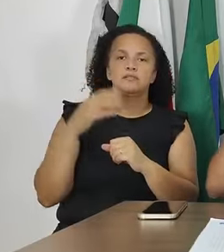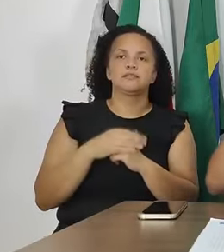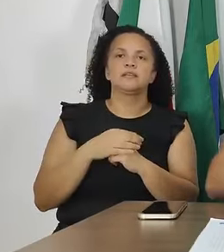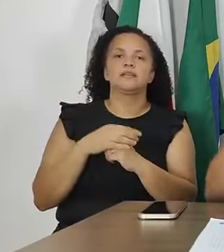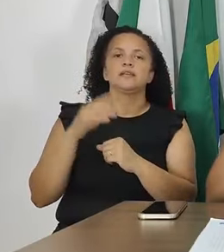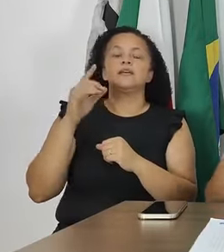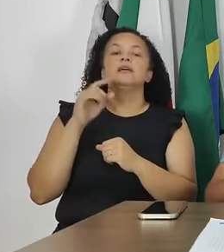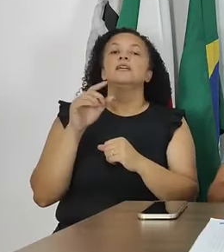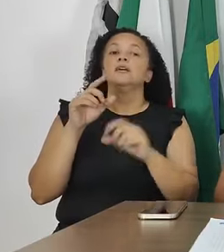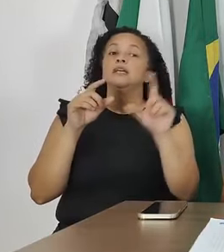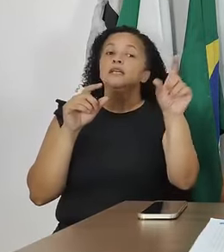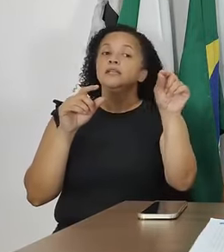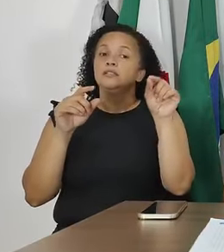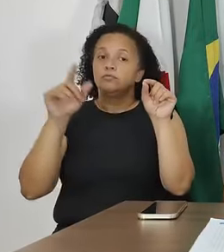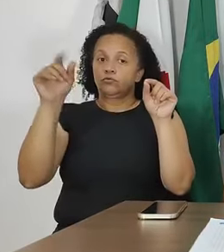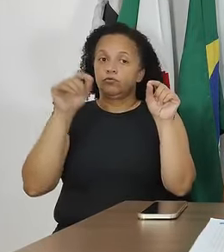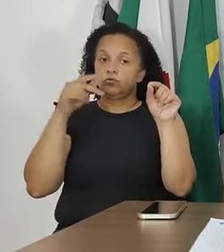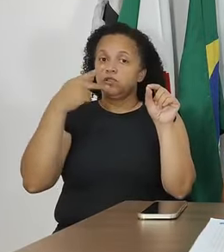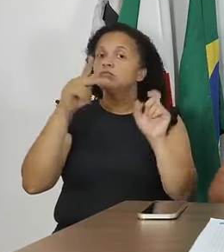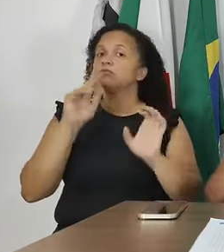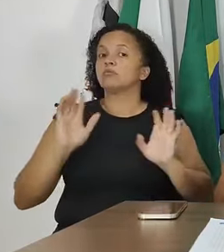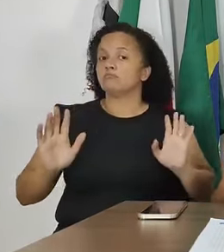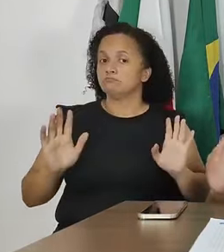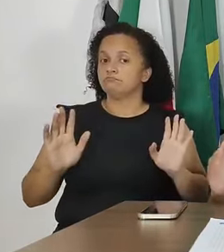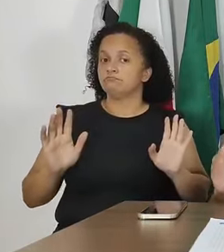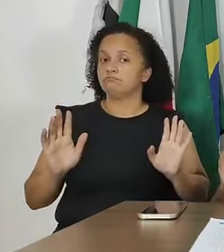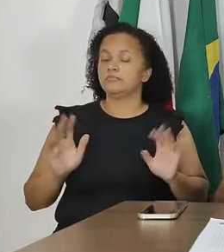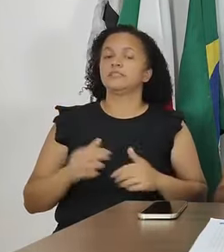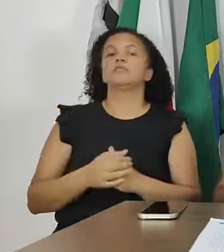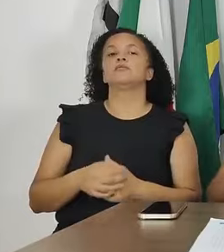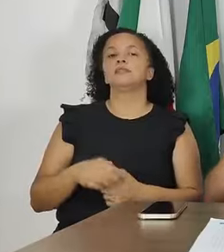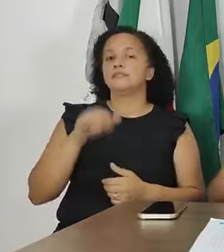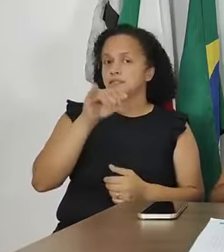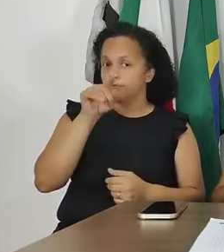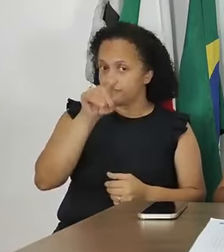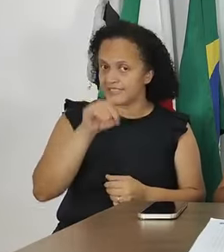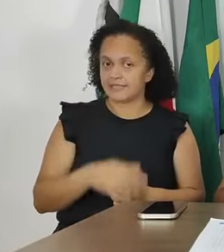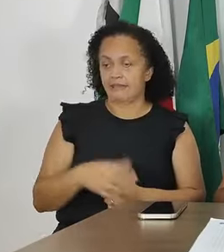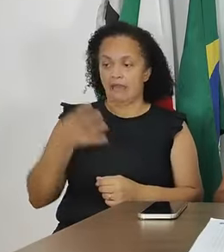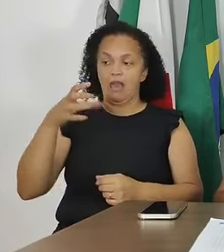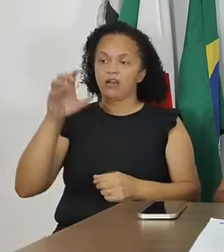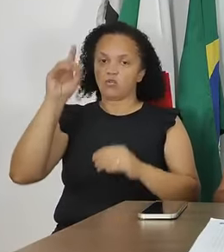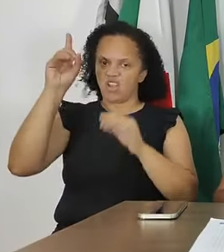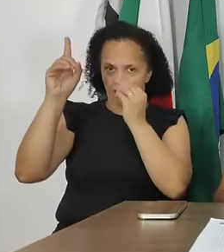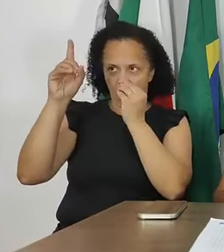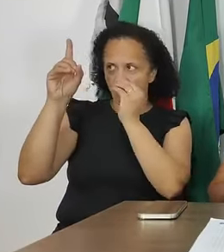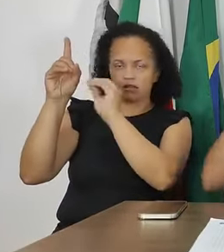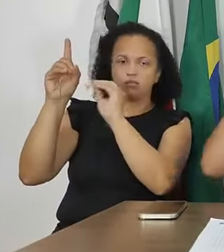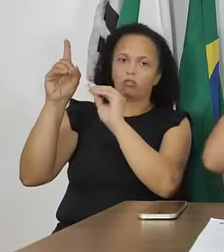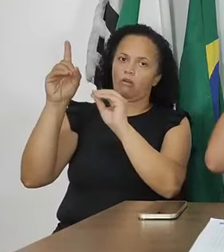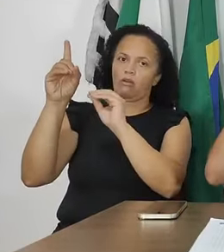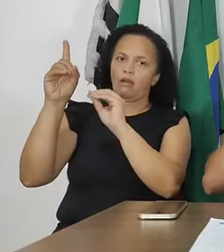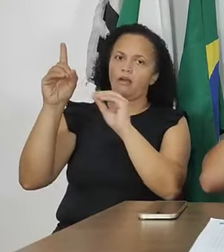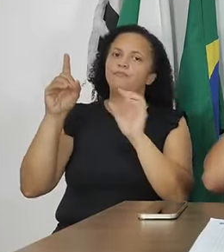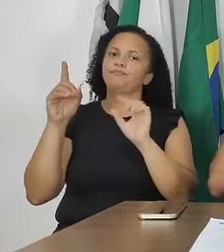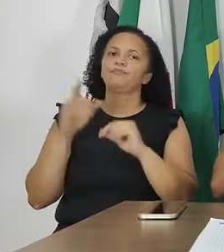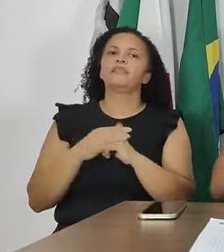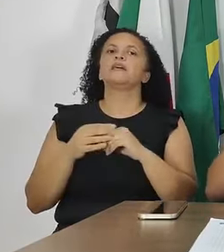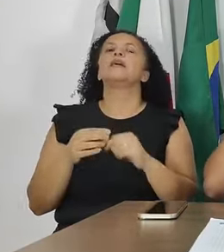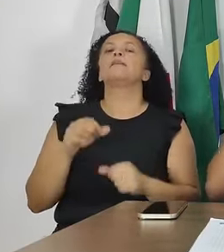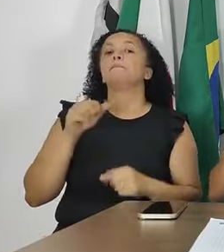o teu livre-arbítrio, é o meu livre-arbítrio. Amém? As nossas decisões, se as nossas decisões forem segundo aquilo que Deus